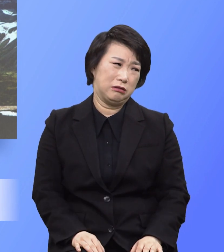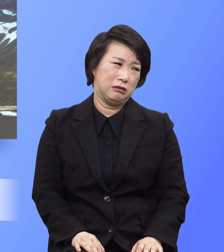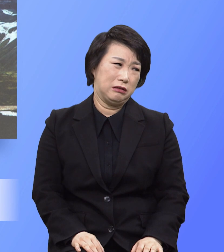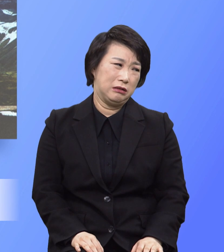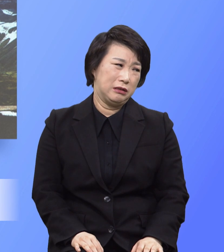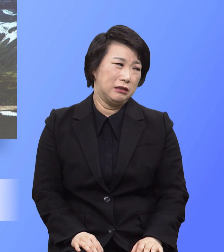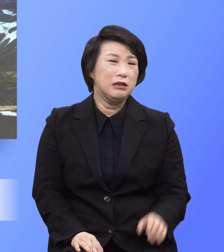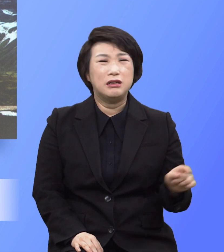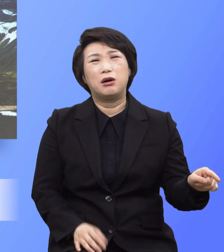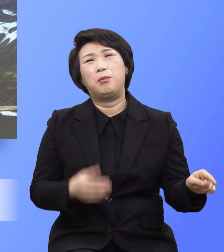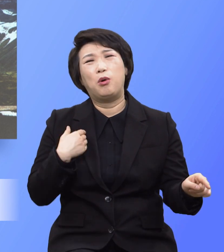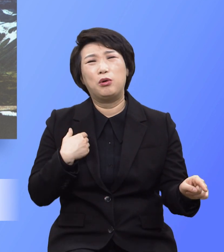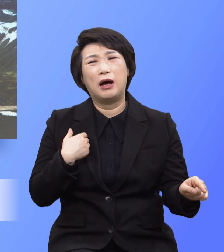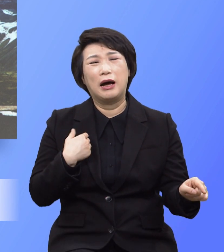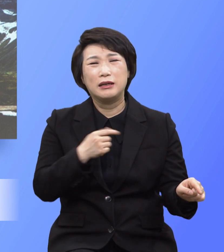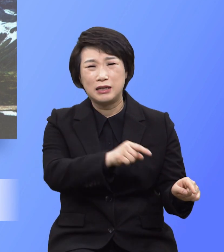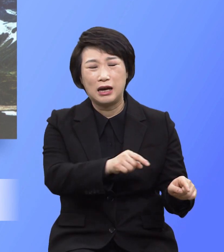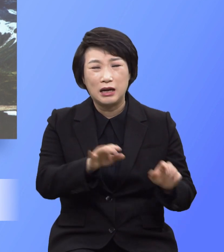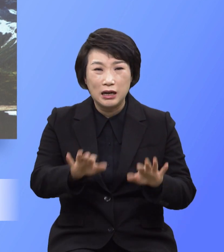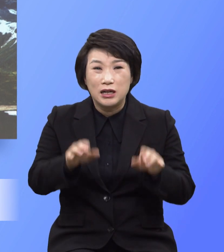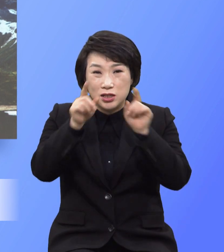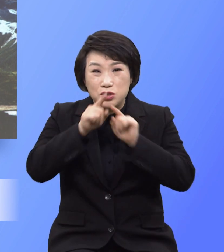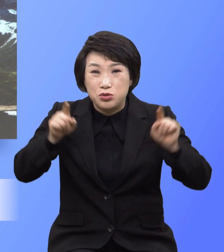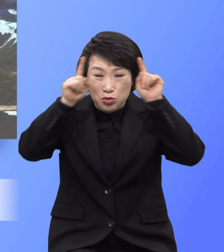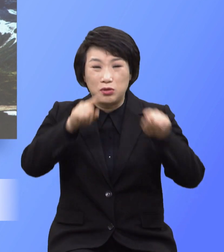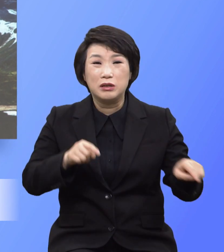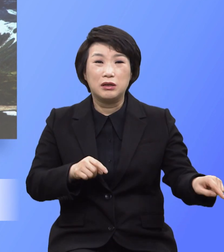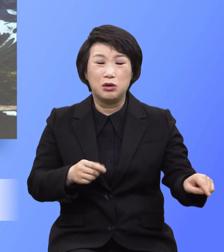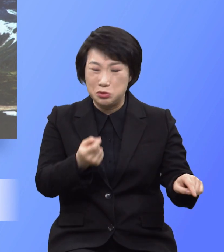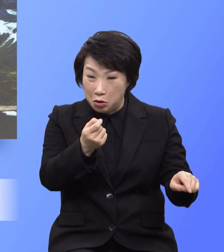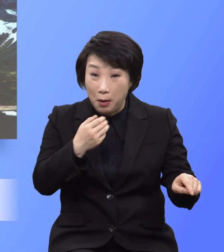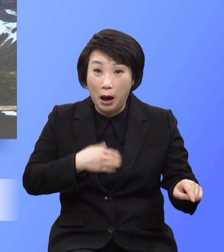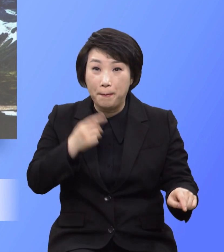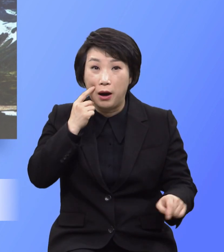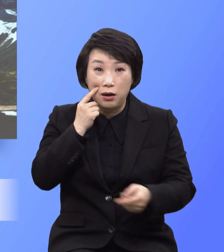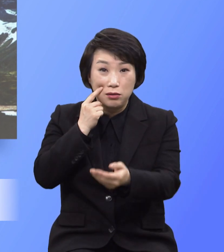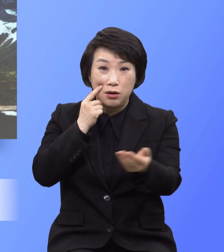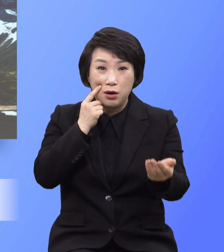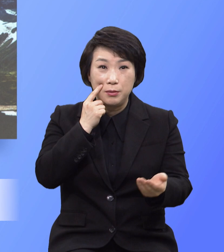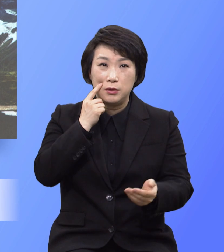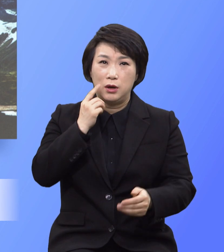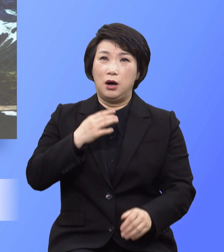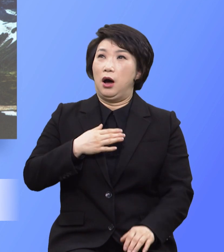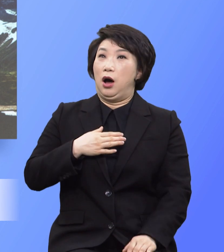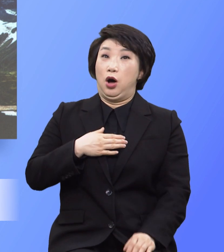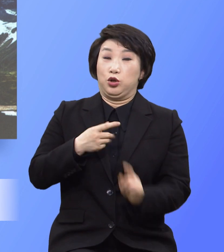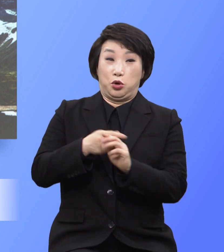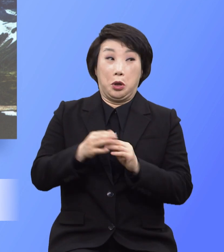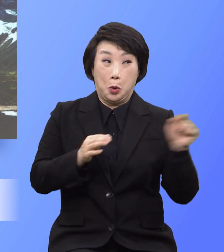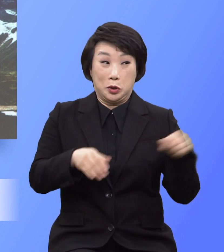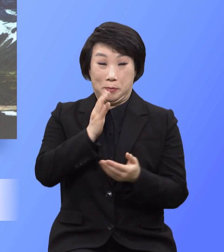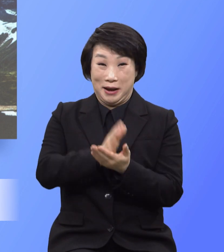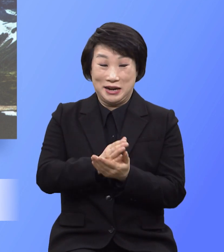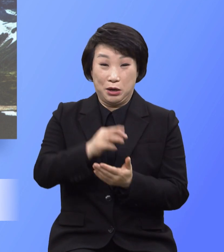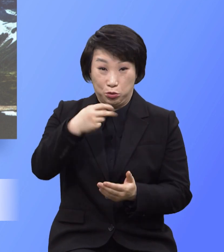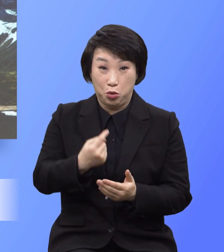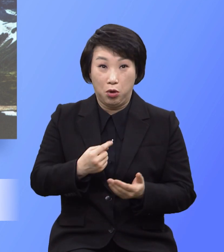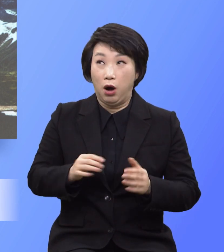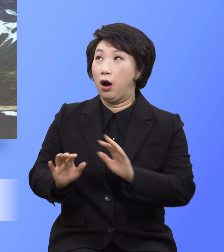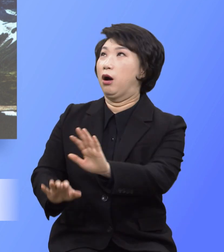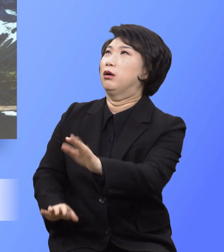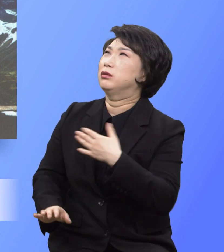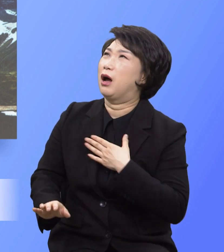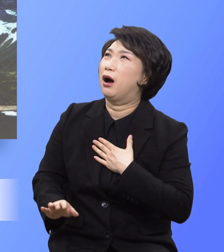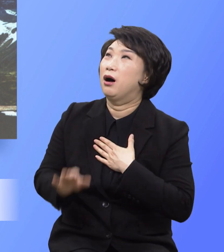것을 지옥이라는 자체를 조금만 안다면 교회 오지 말라기도